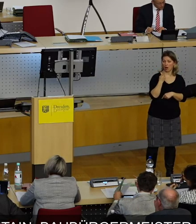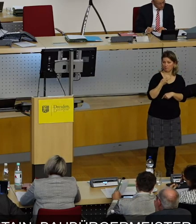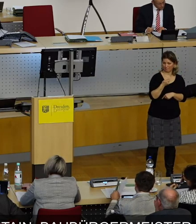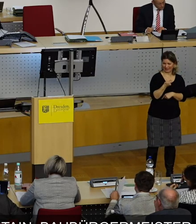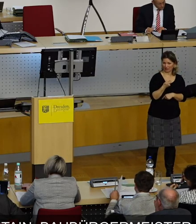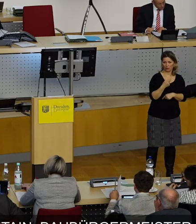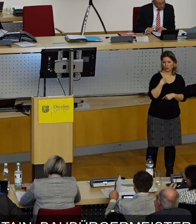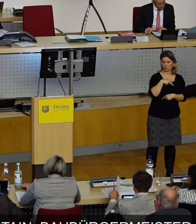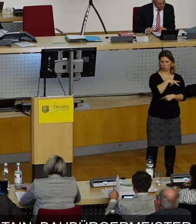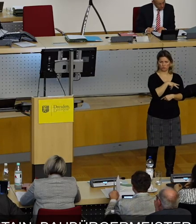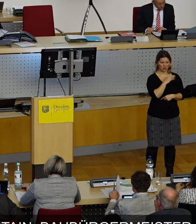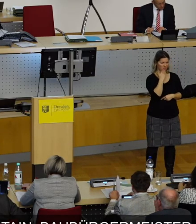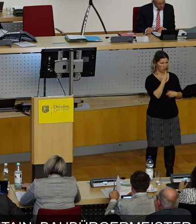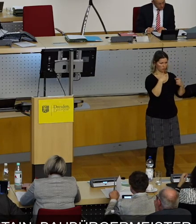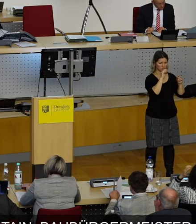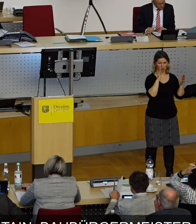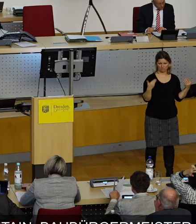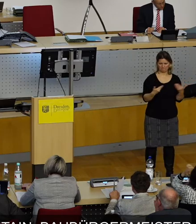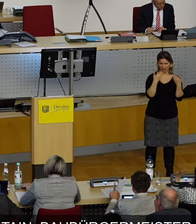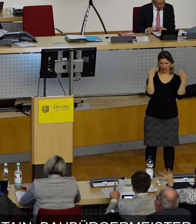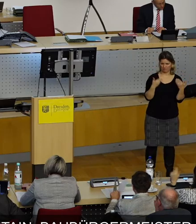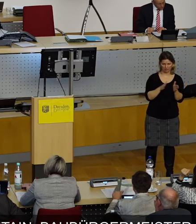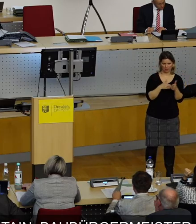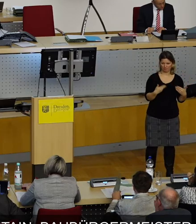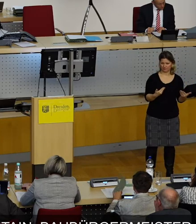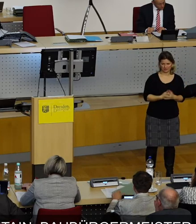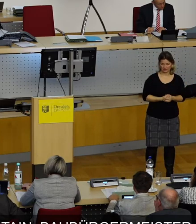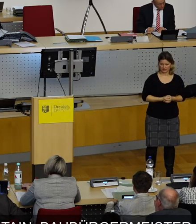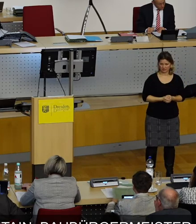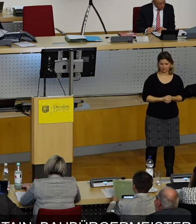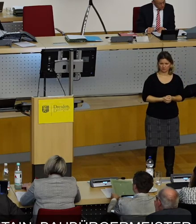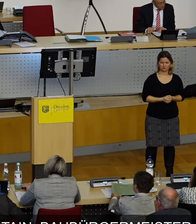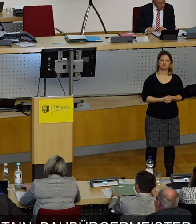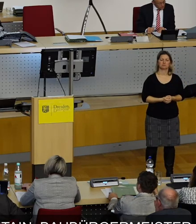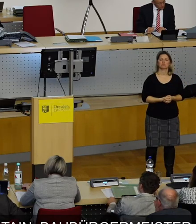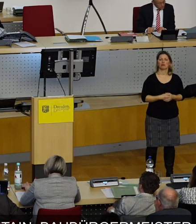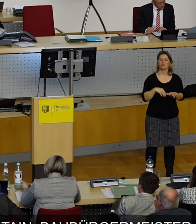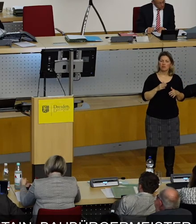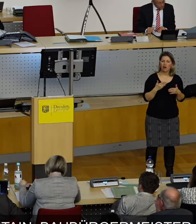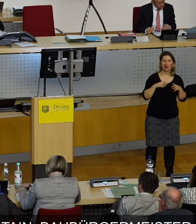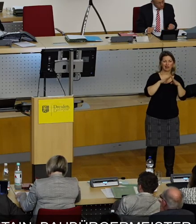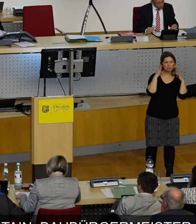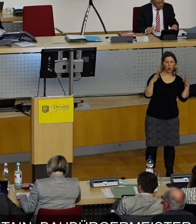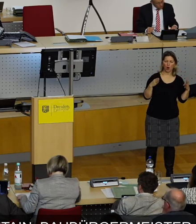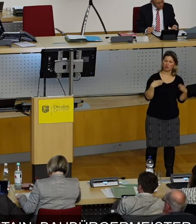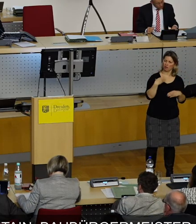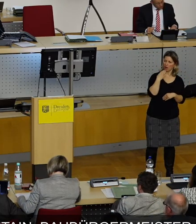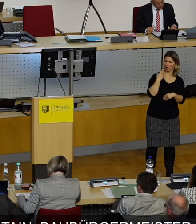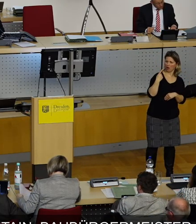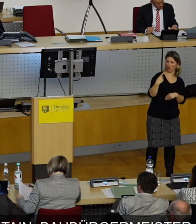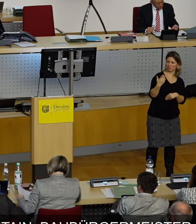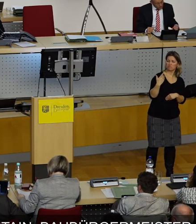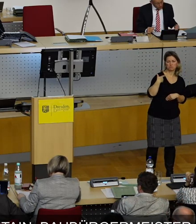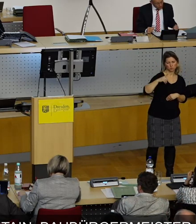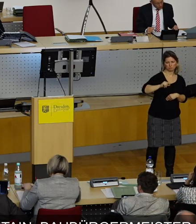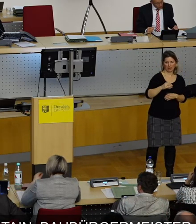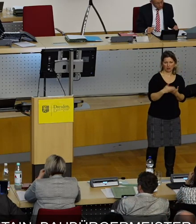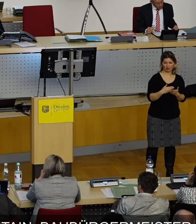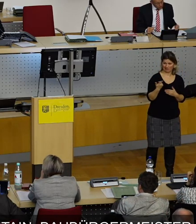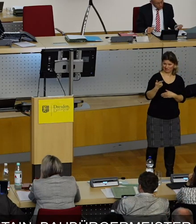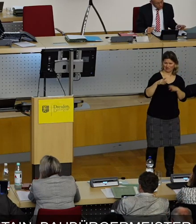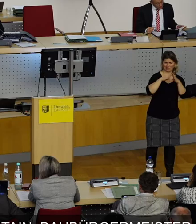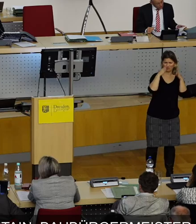nicht funktioniert, dürfte jedem klar sein. Hier werden immer wieder Gebäude herangezogen, die vor 300, 400 Jahren